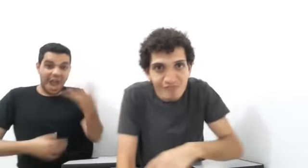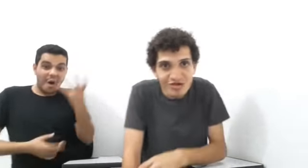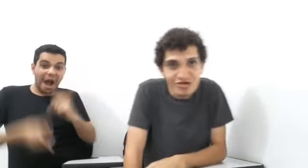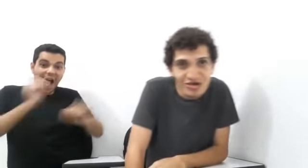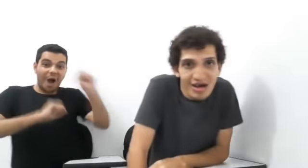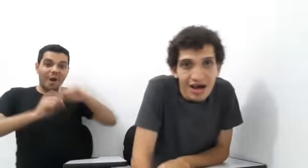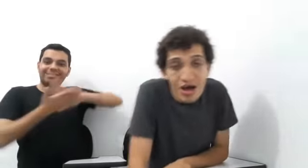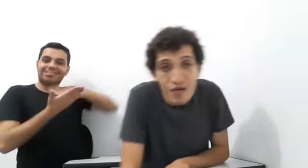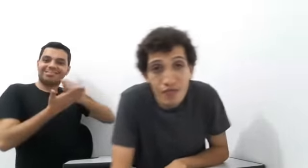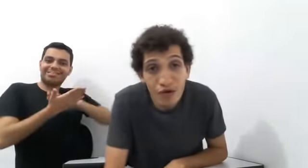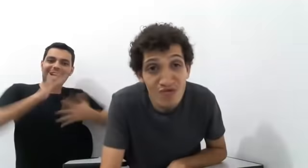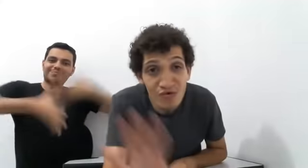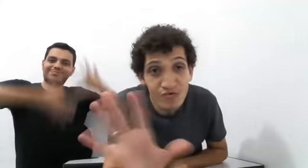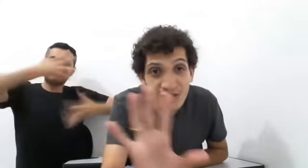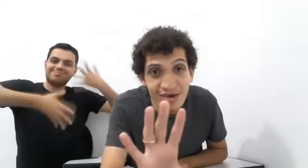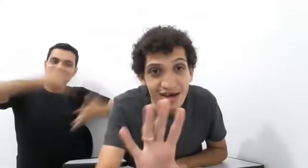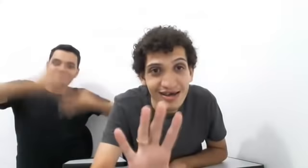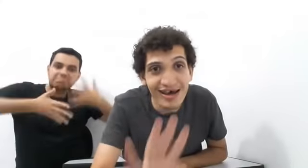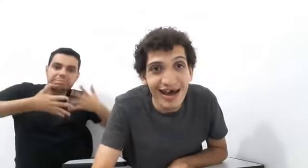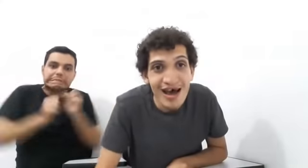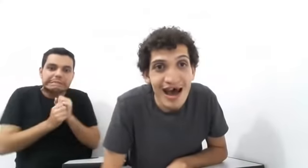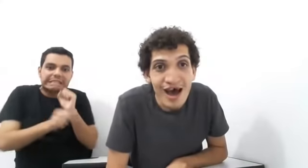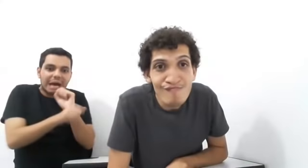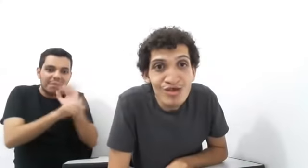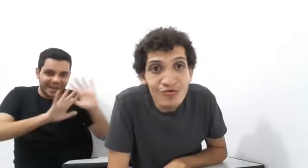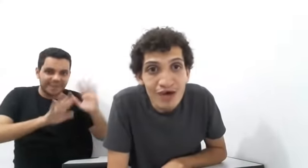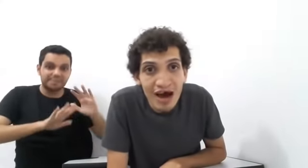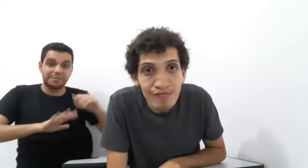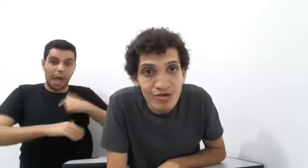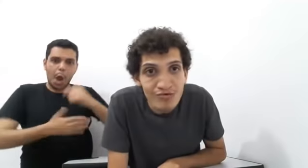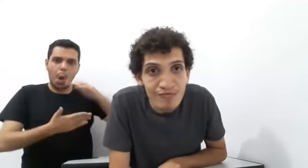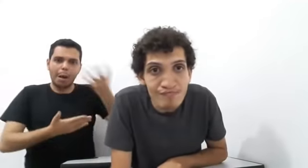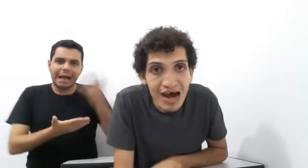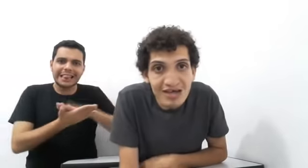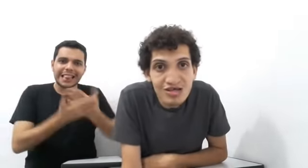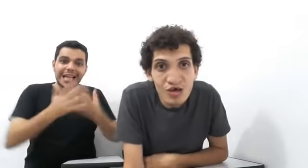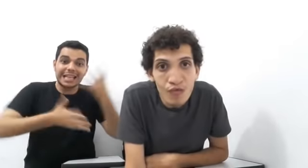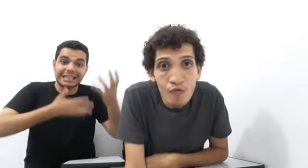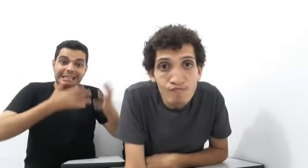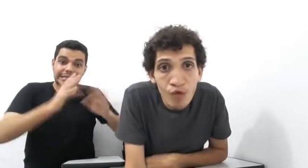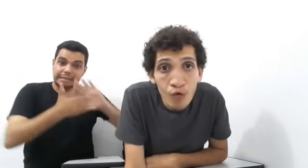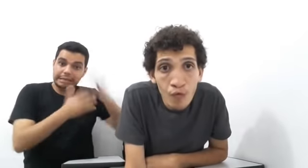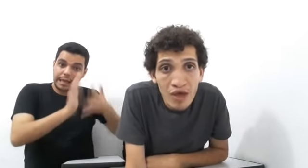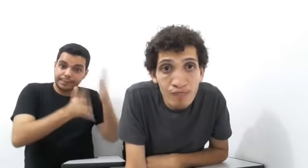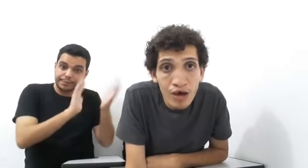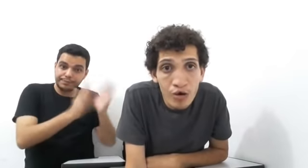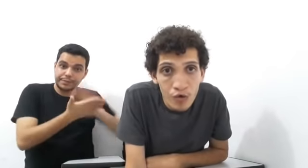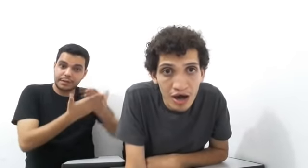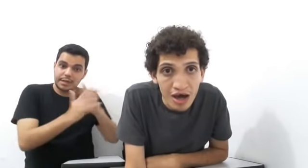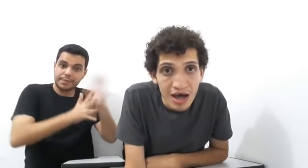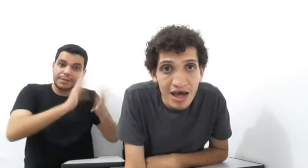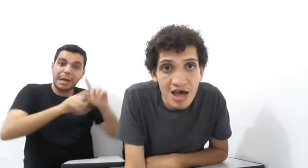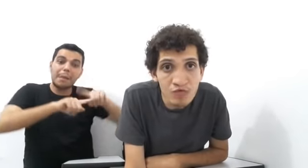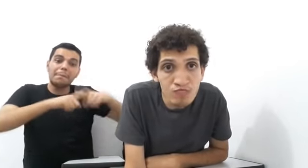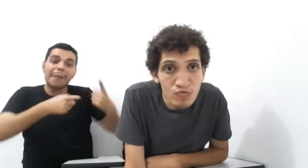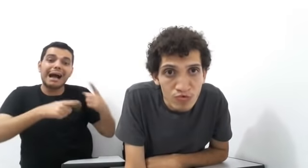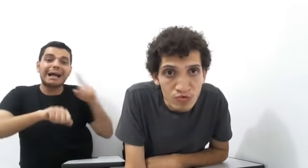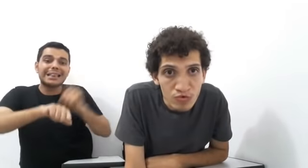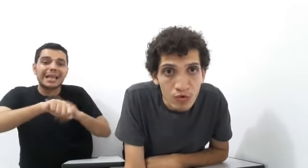intérprete. Não, deu ruim, peraí. Amigo, mas estou pouco tempo agora. Era o futuro.